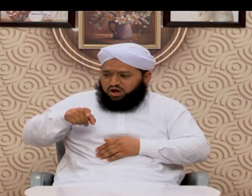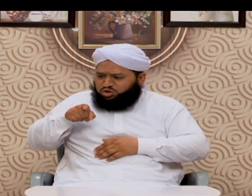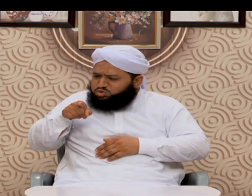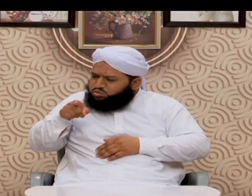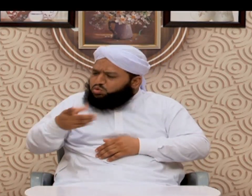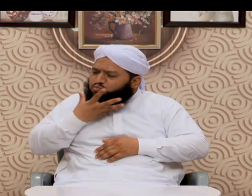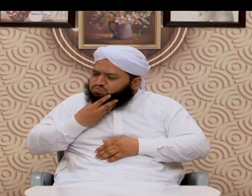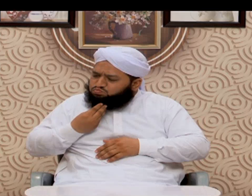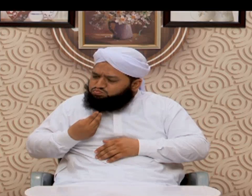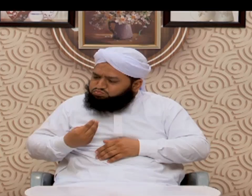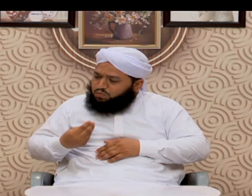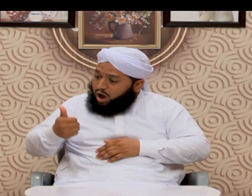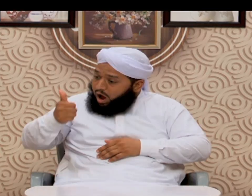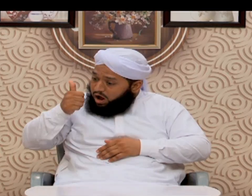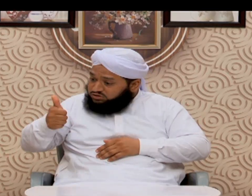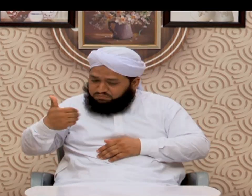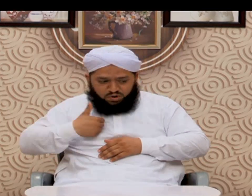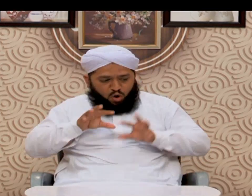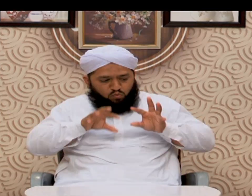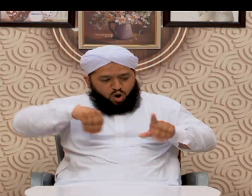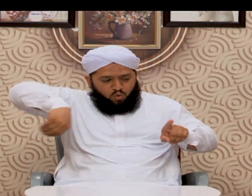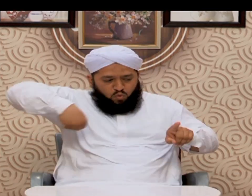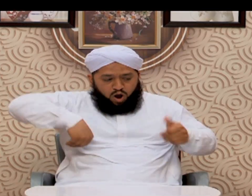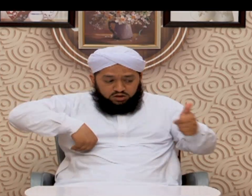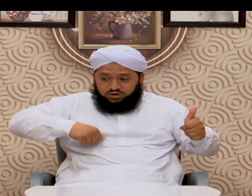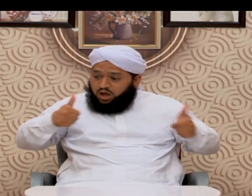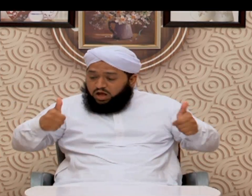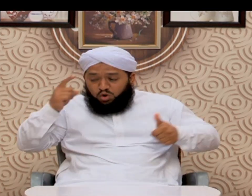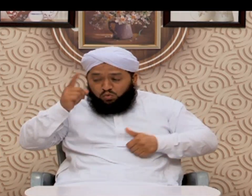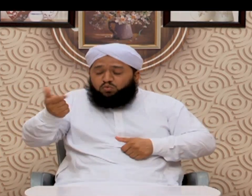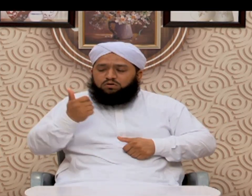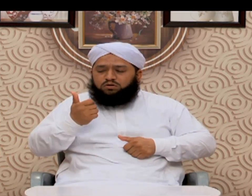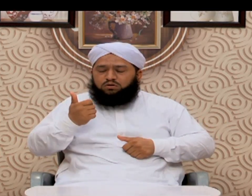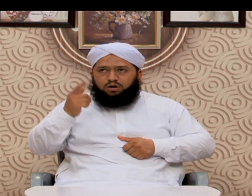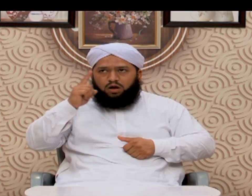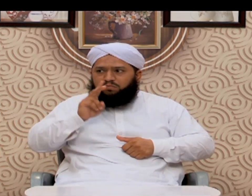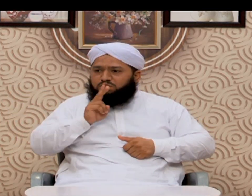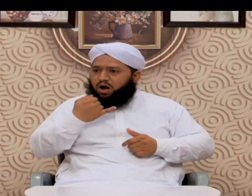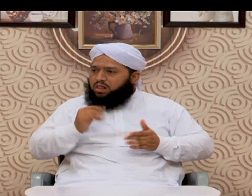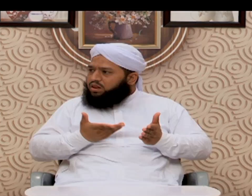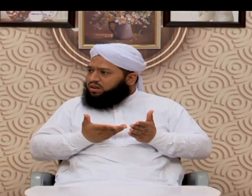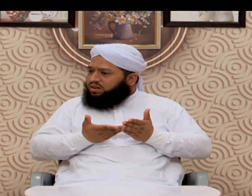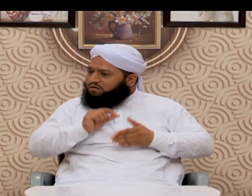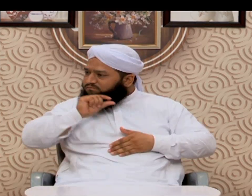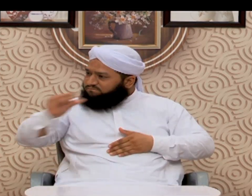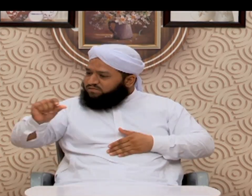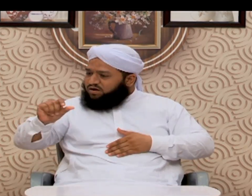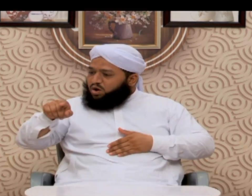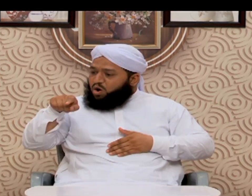میاں یہ تو بتاؤ تمہاری داڑھی کے بال اچھے یا میرے کتے کی دم؟ بات اگرچہ غصہ دلانے والی تھی مگر وہ